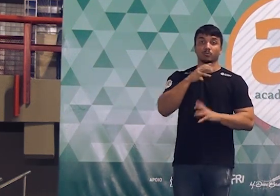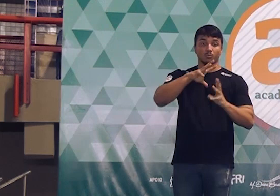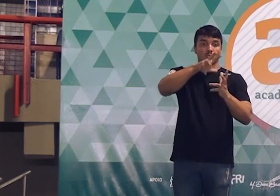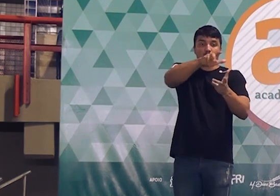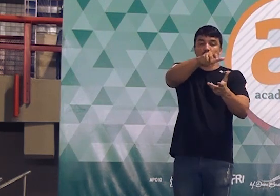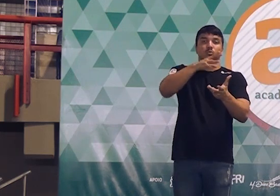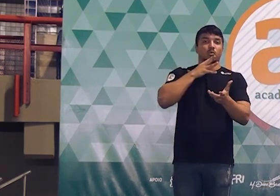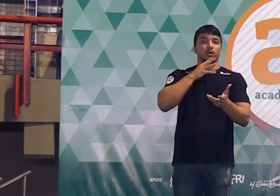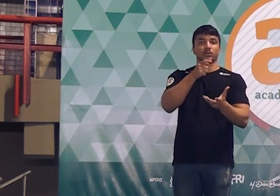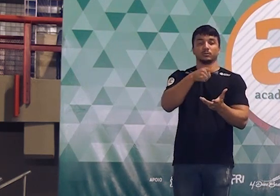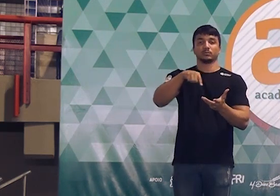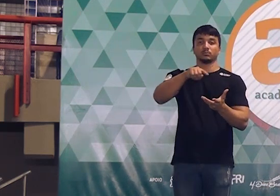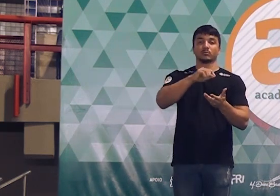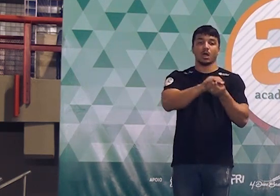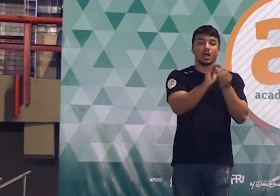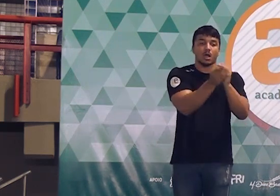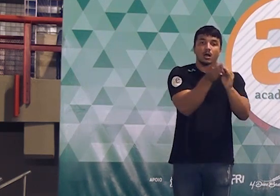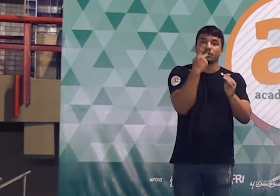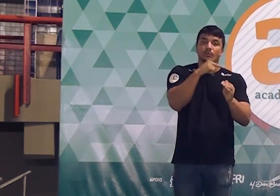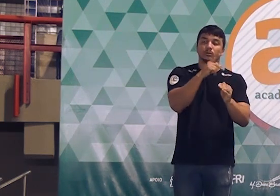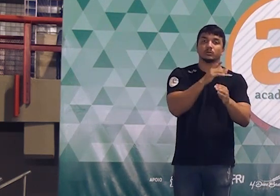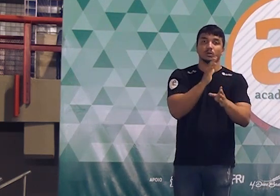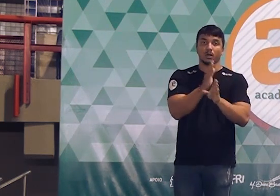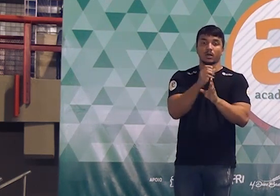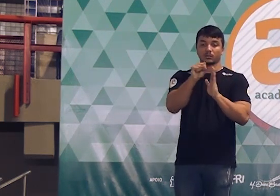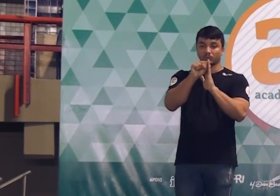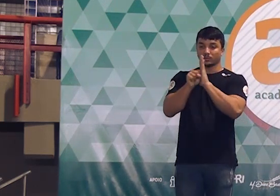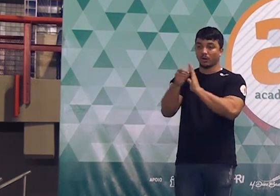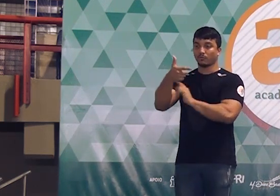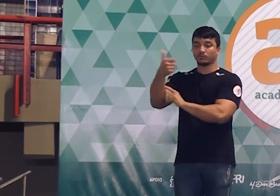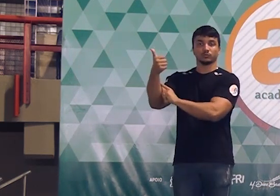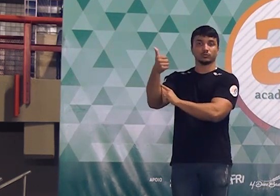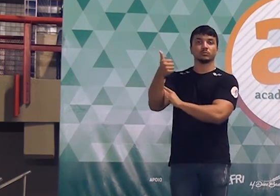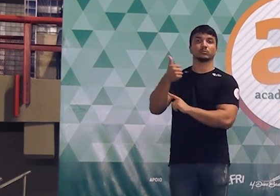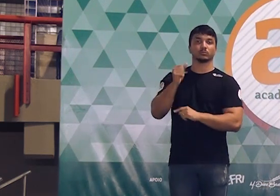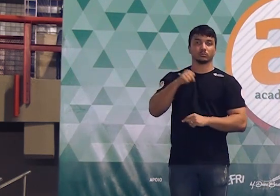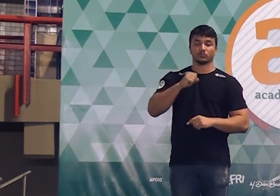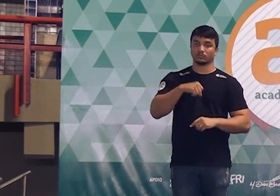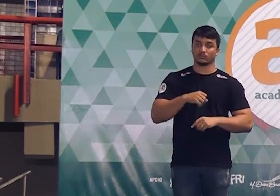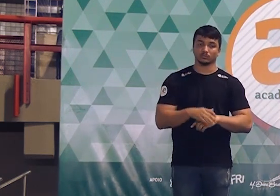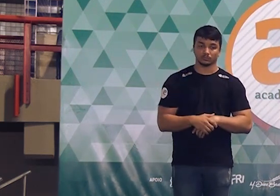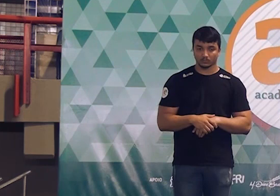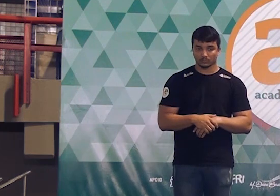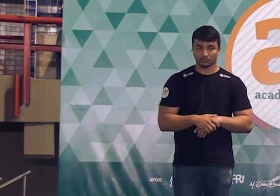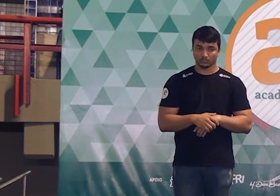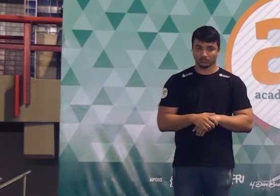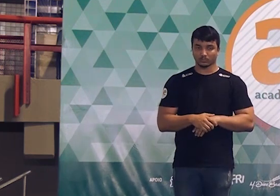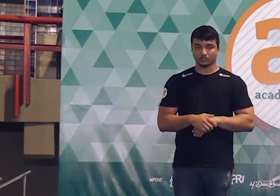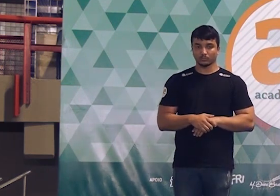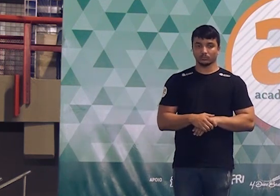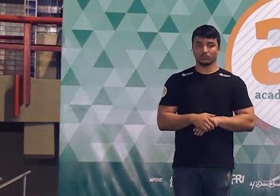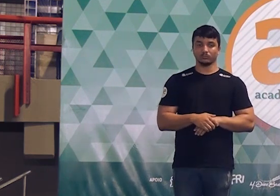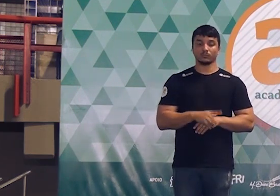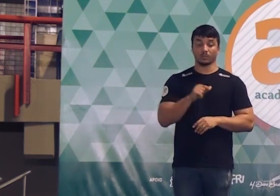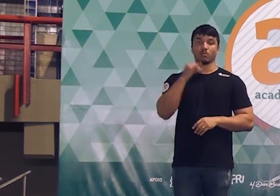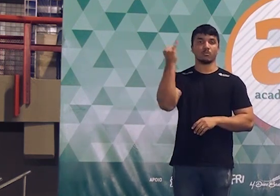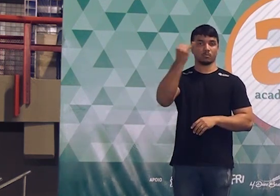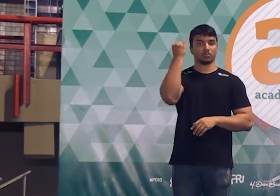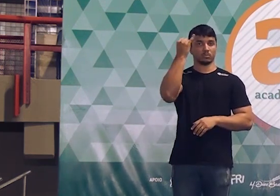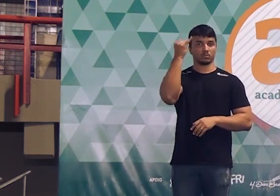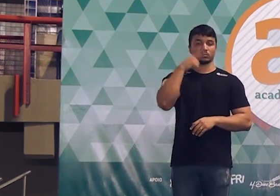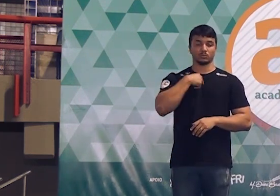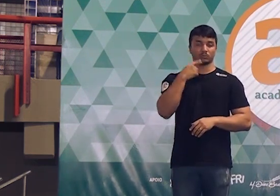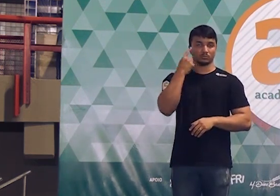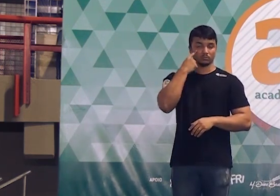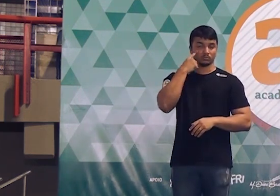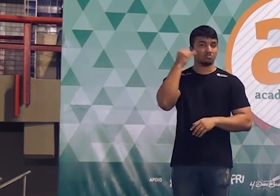mundo inteiro hoje. É um artesão do século XXI, professor? É um artesão do século XXI. E isso é importante pra